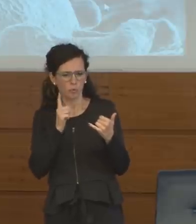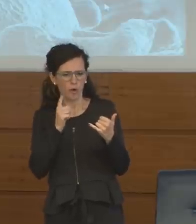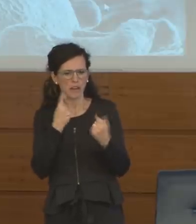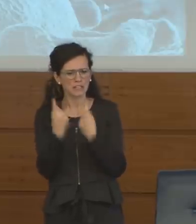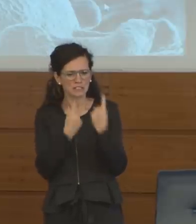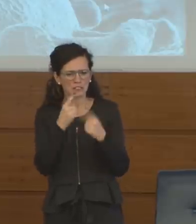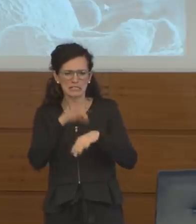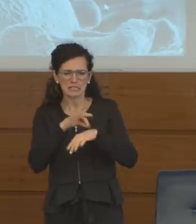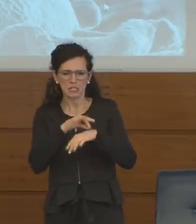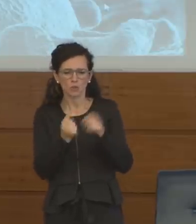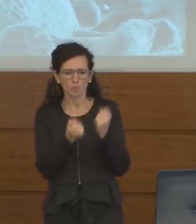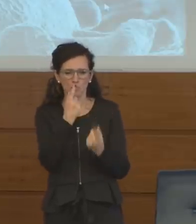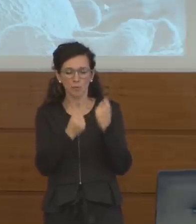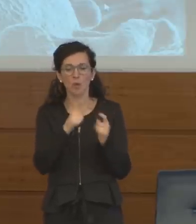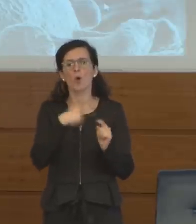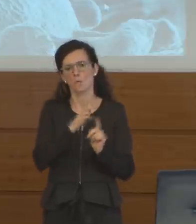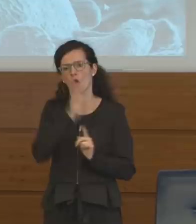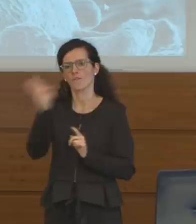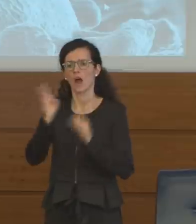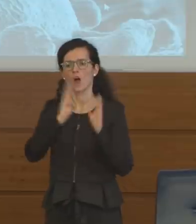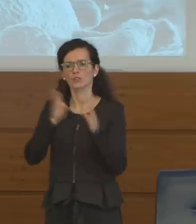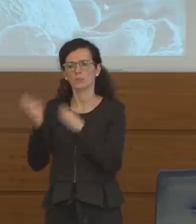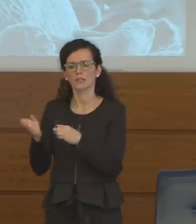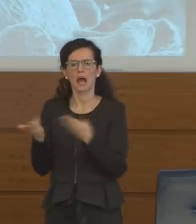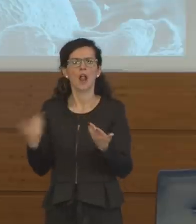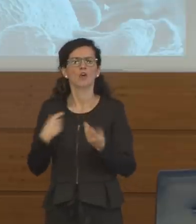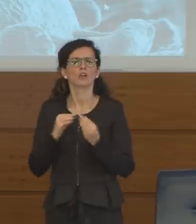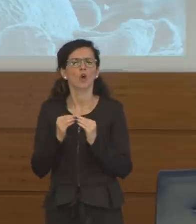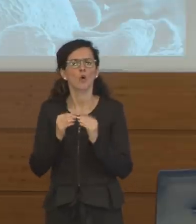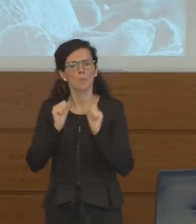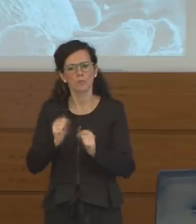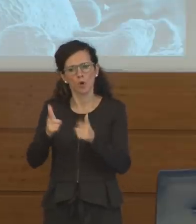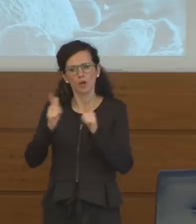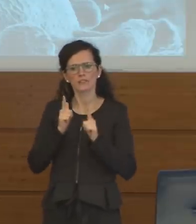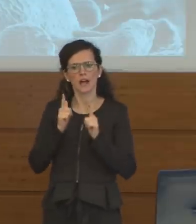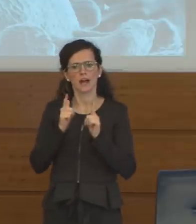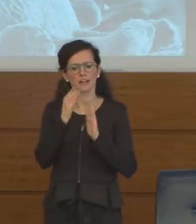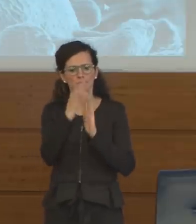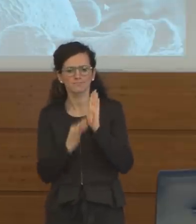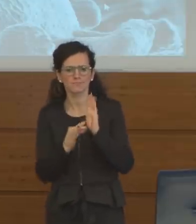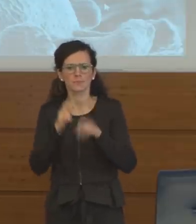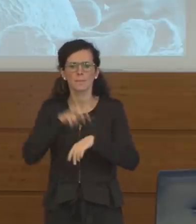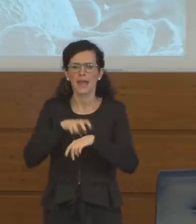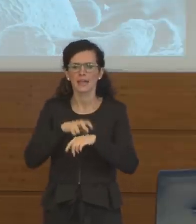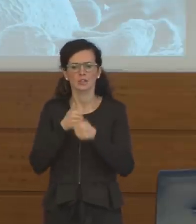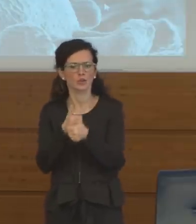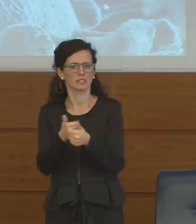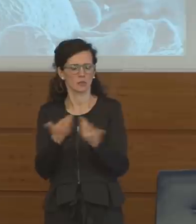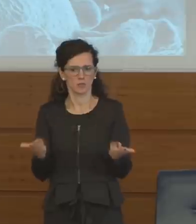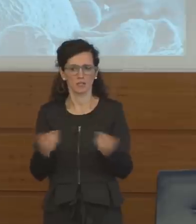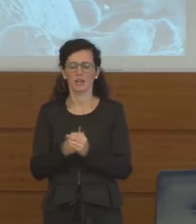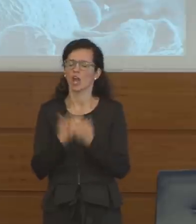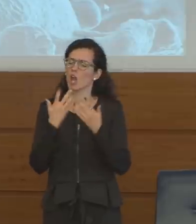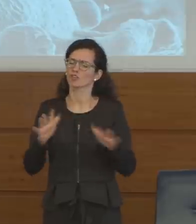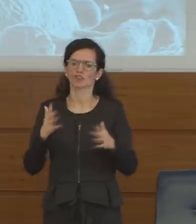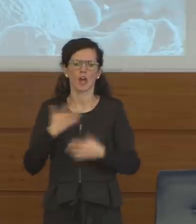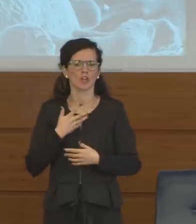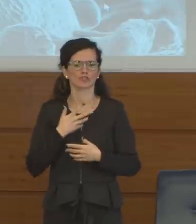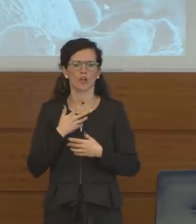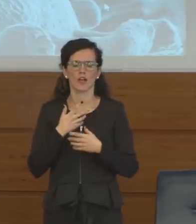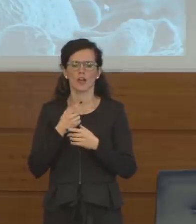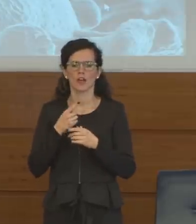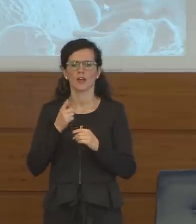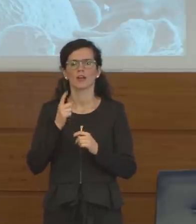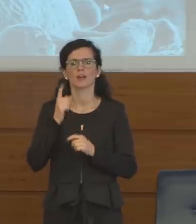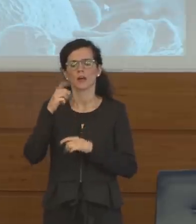questo, come possiamo fare, se ci sono delle nuove disposizioni in merito? Ci sono sostanzialmente già le indicazioni nell'ordinanza